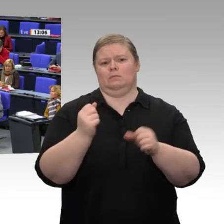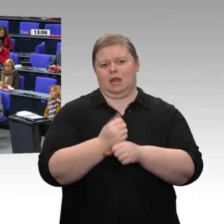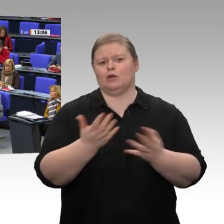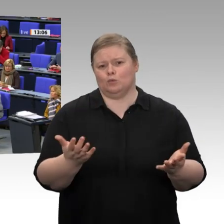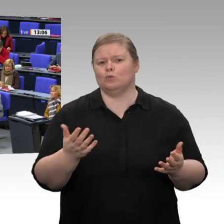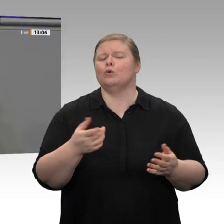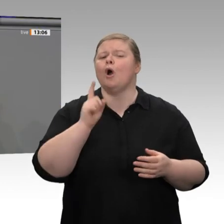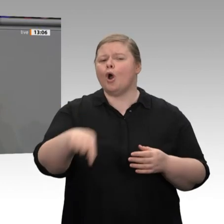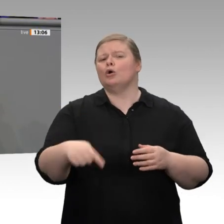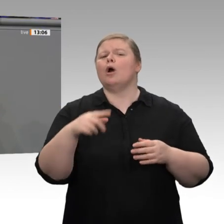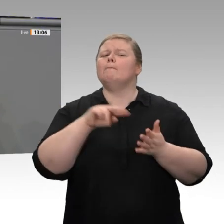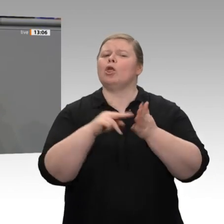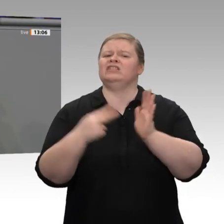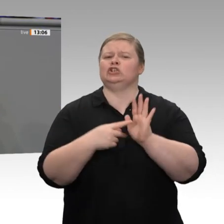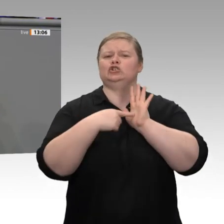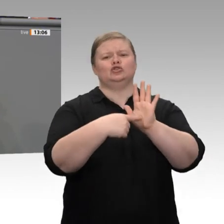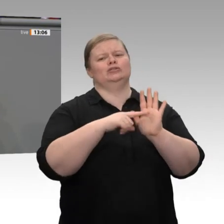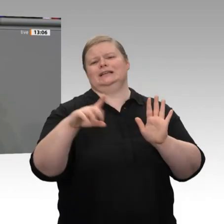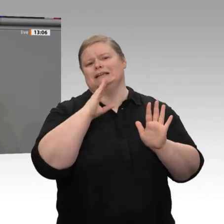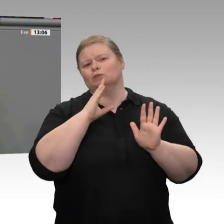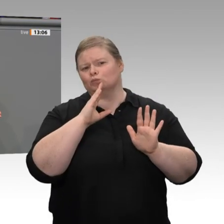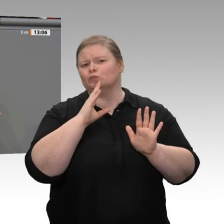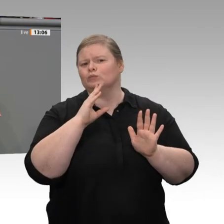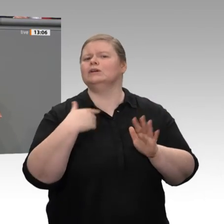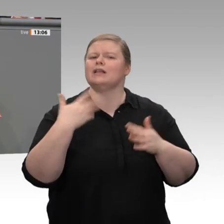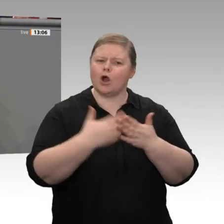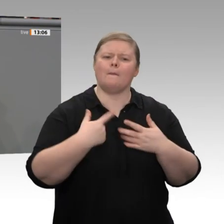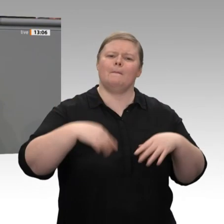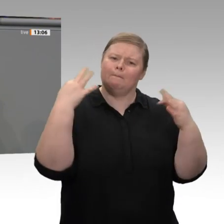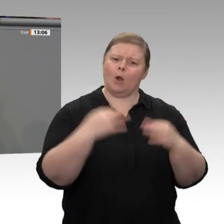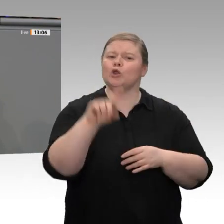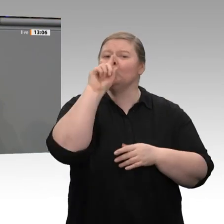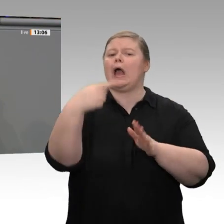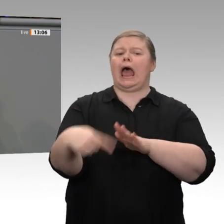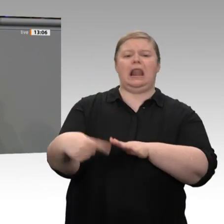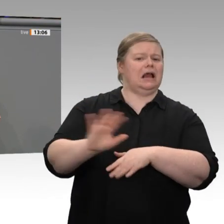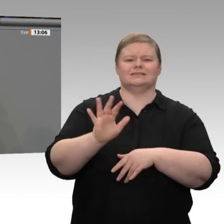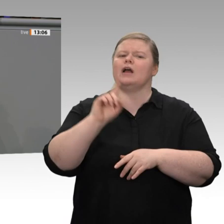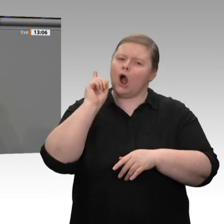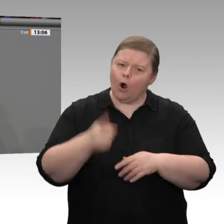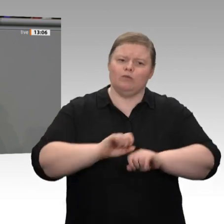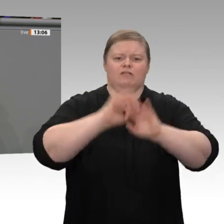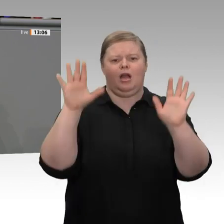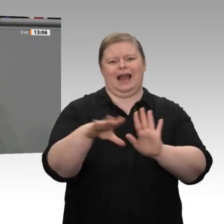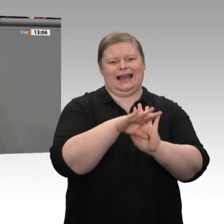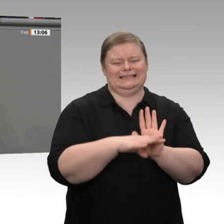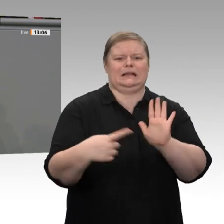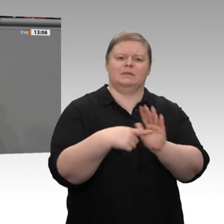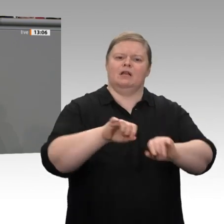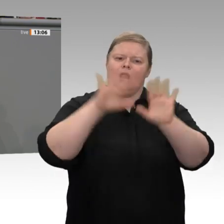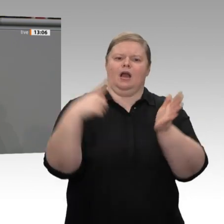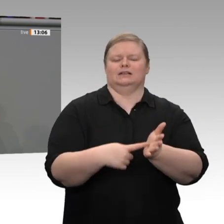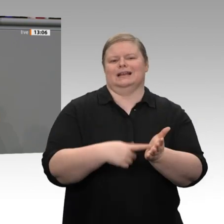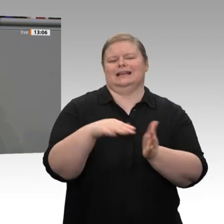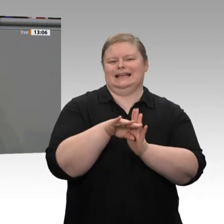In unserem Gesetz fordern wir auch, jene Menschen zu berücksichtigen, deren Vorfahren zum Teil jahrzehntelang in Deutschland gelebt